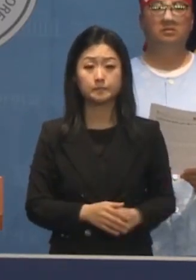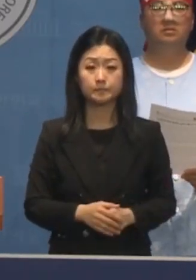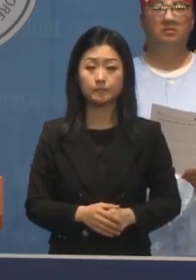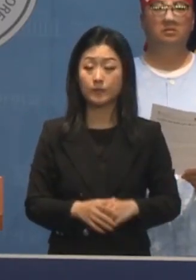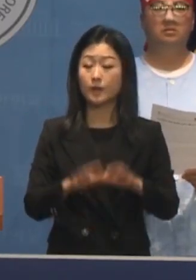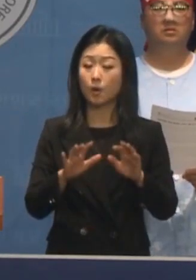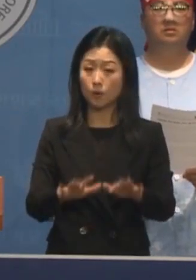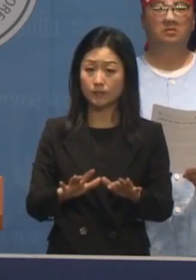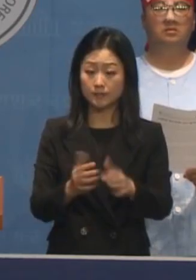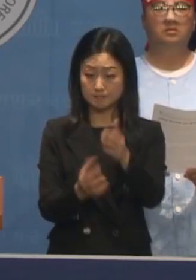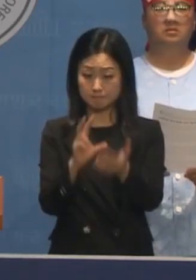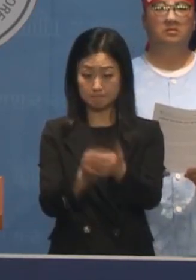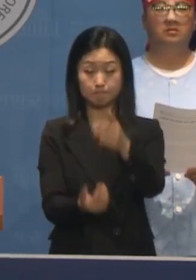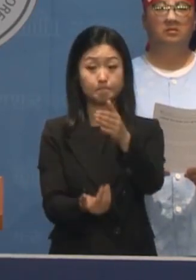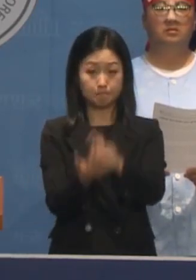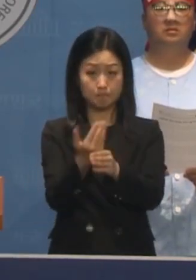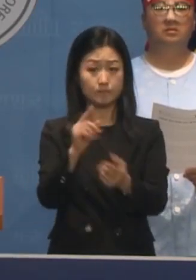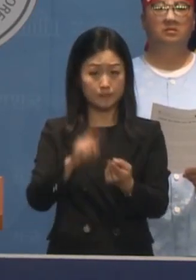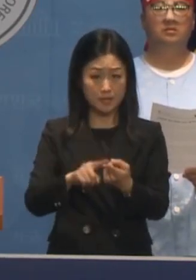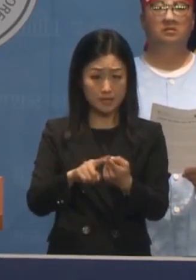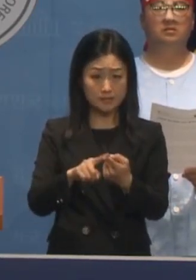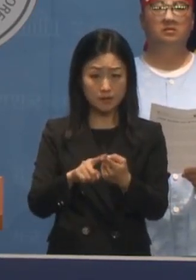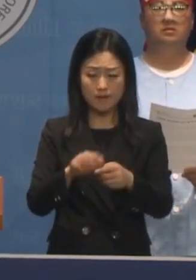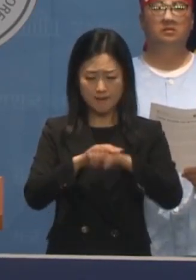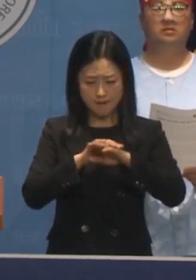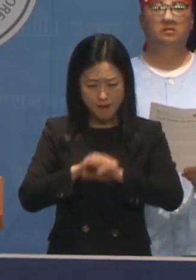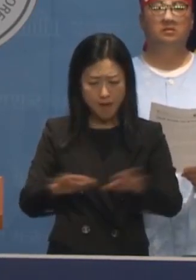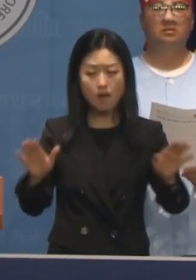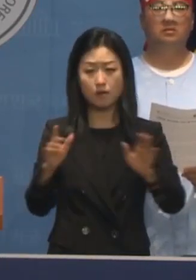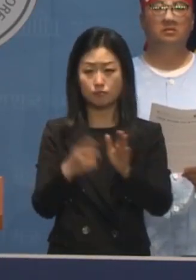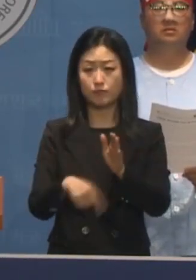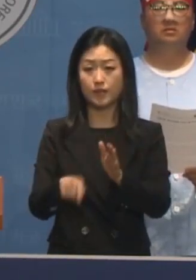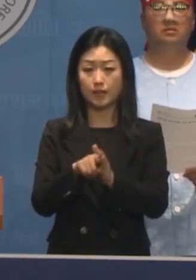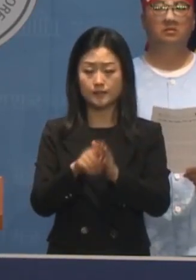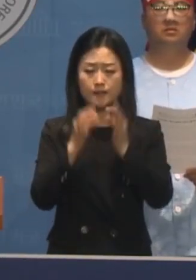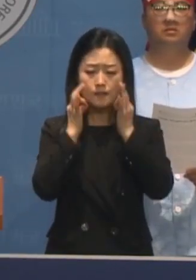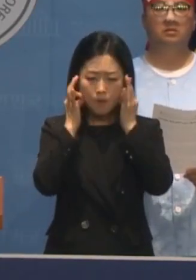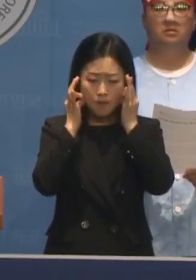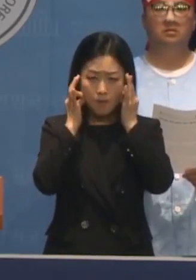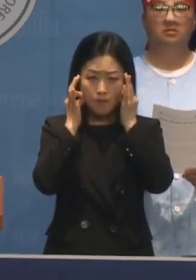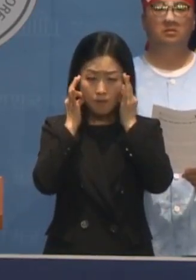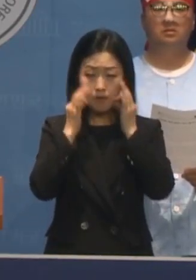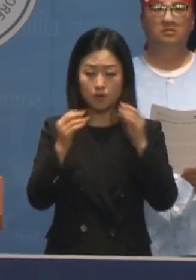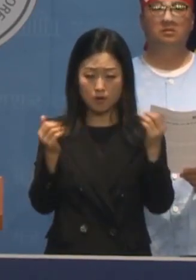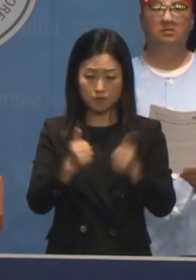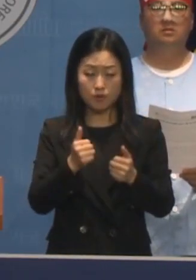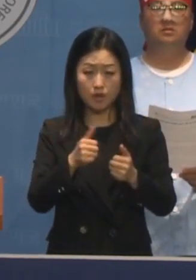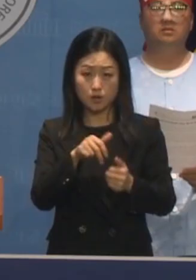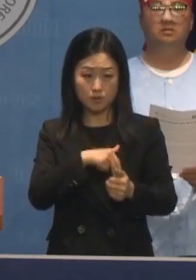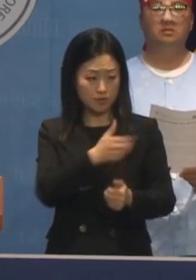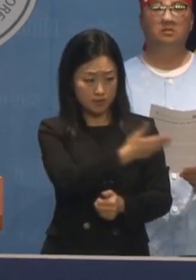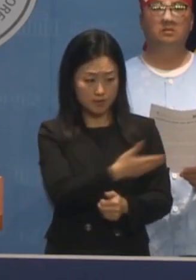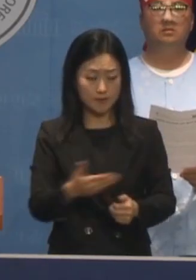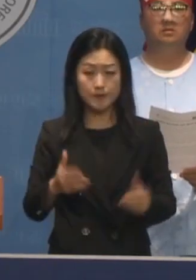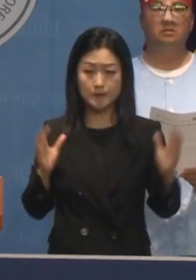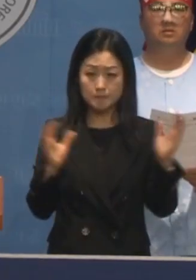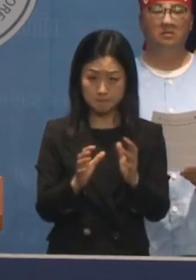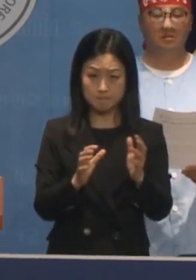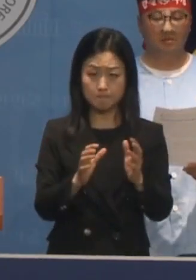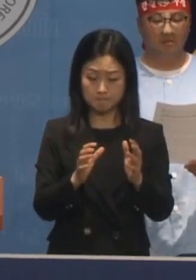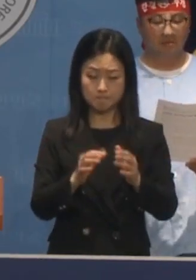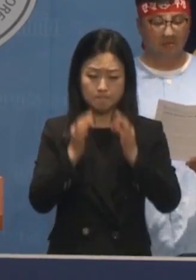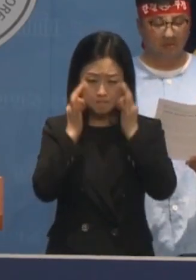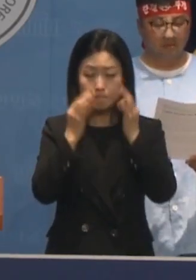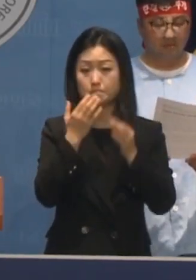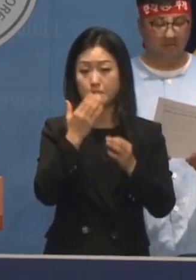금속노조는 이번 사태가 근본적으로 해결될 때까지 최선의 노력을 다할 것이다. 24년 11월